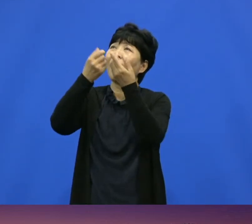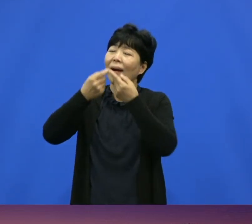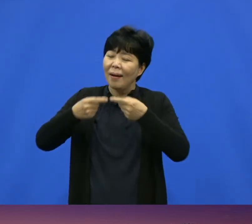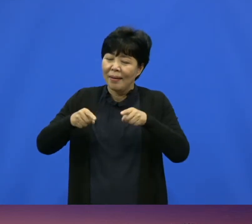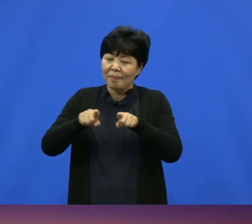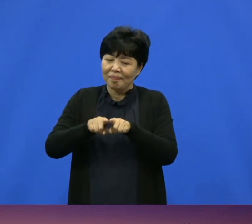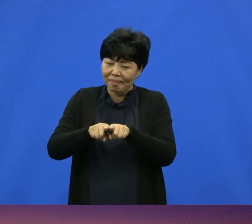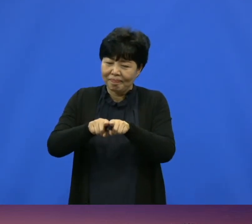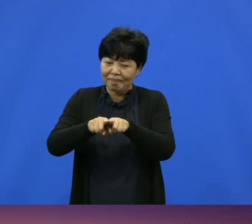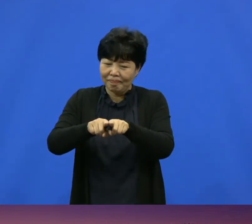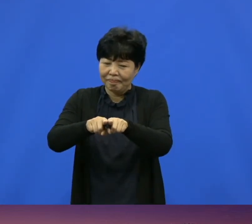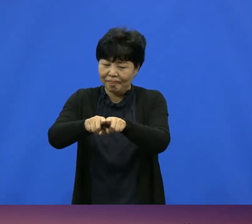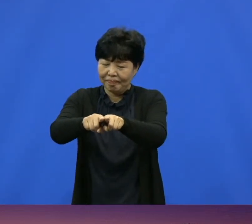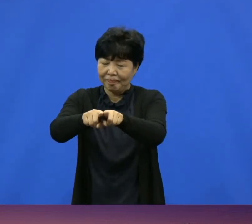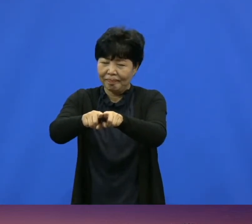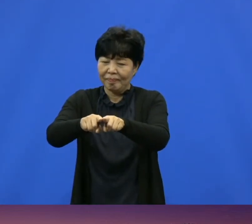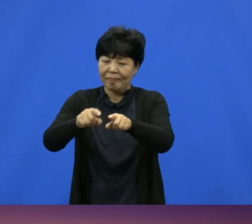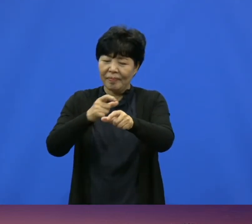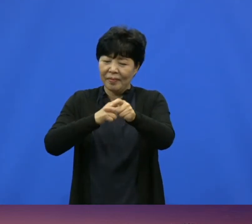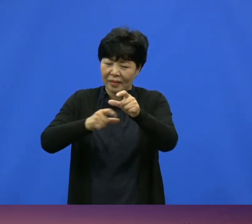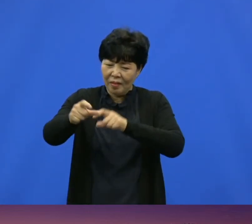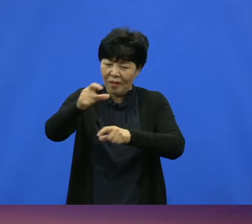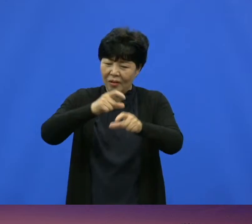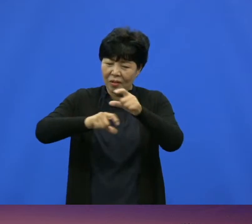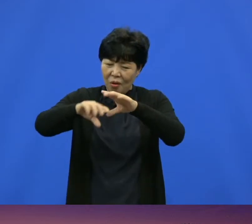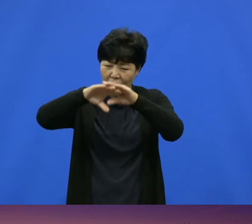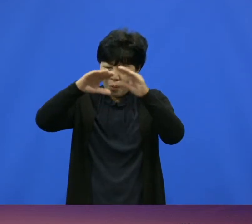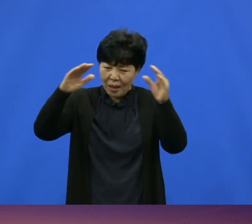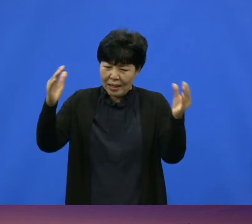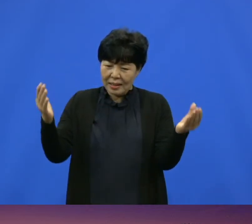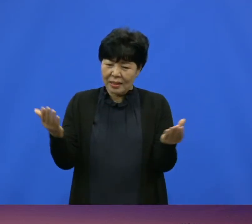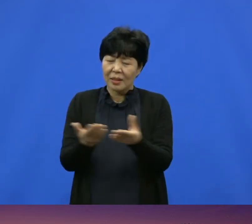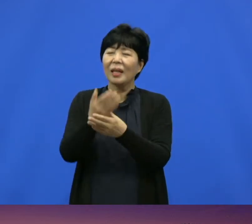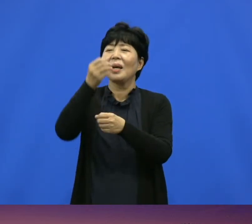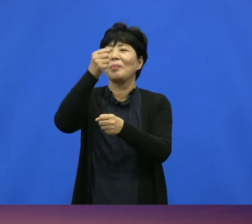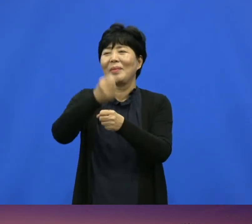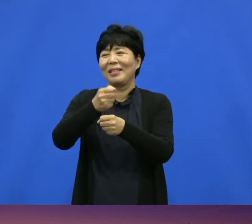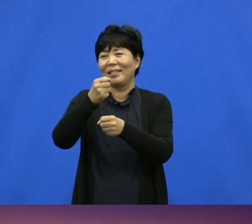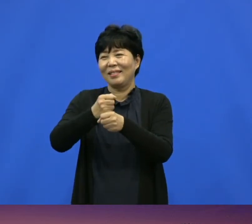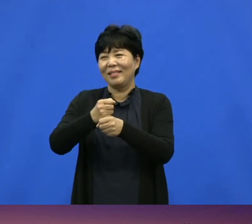우리가 더 온전해져 가도록 하나님 우리를 가이드해 주시는 분이시다.